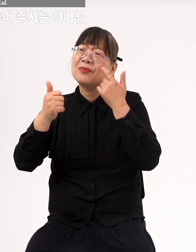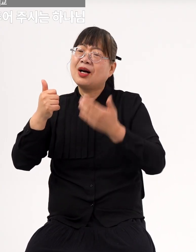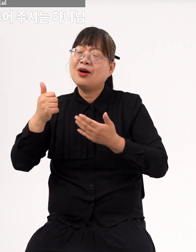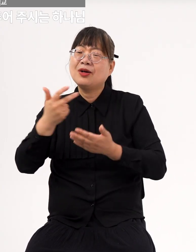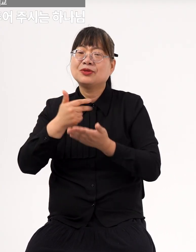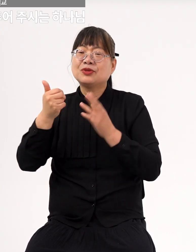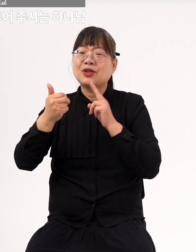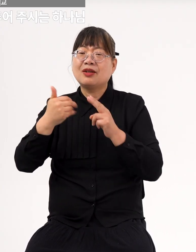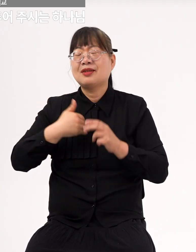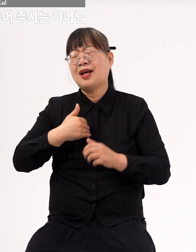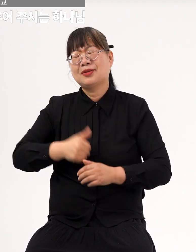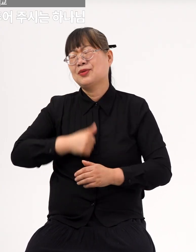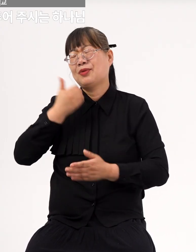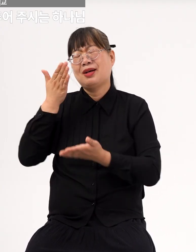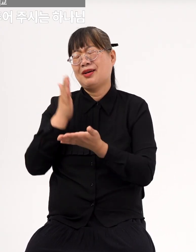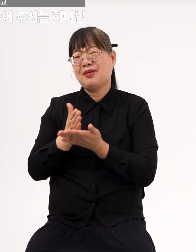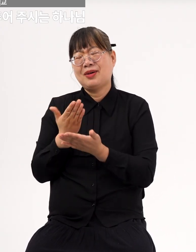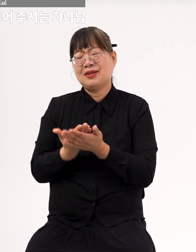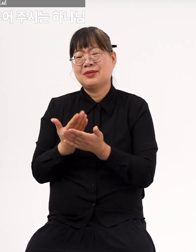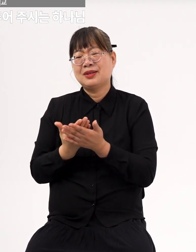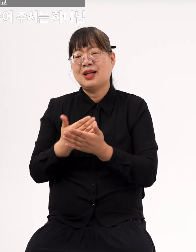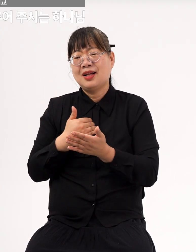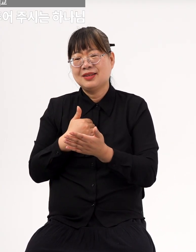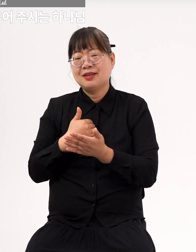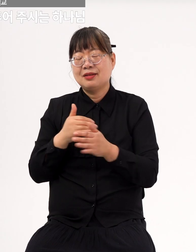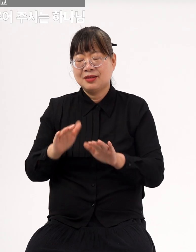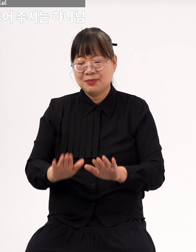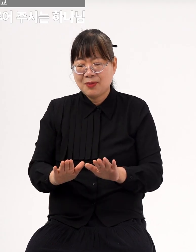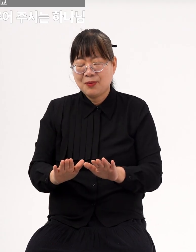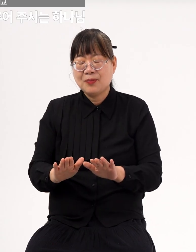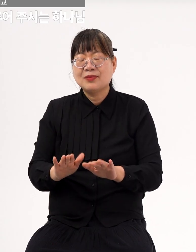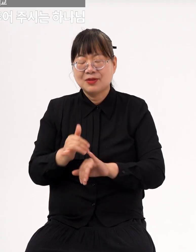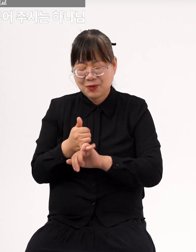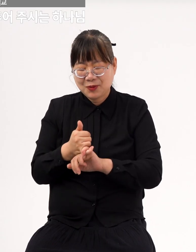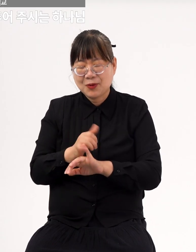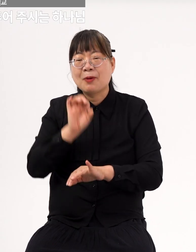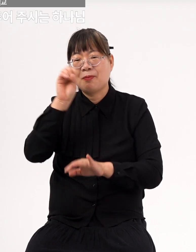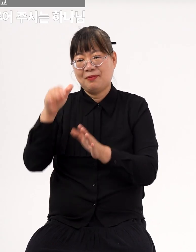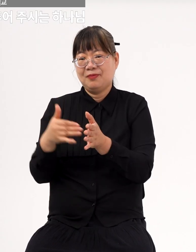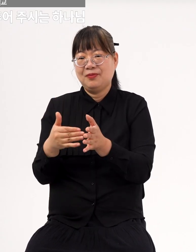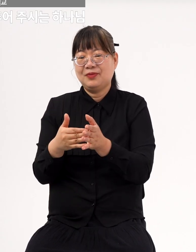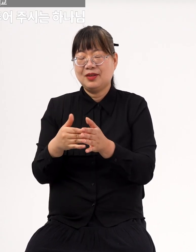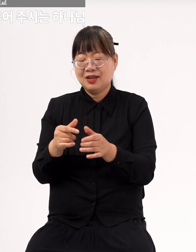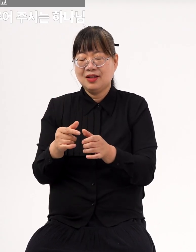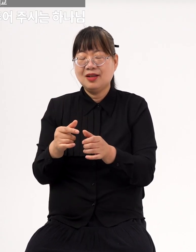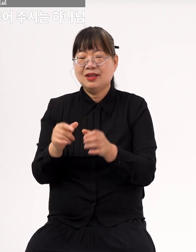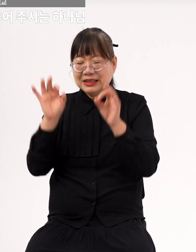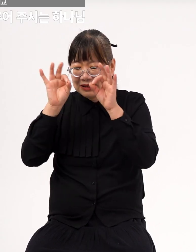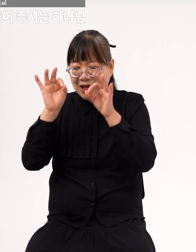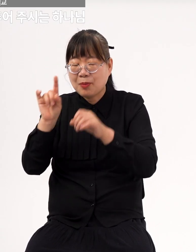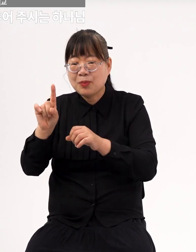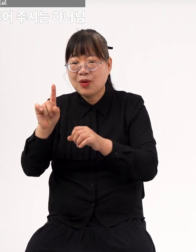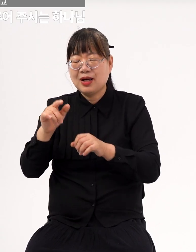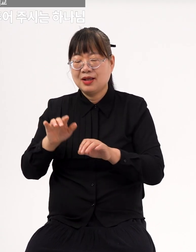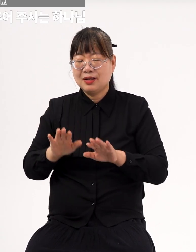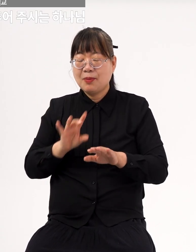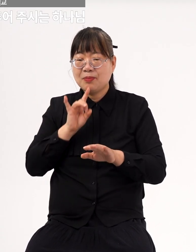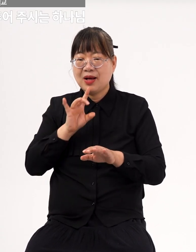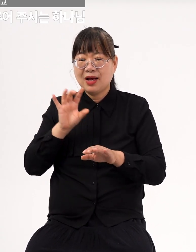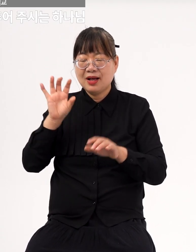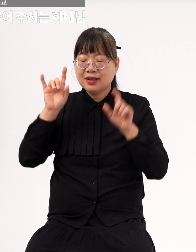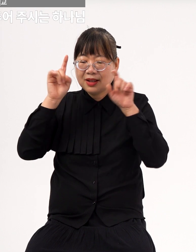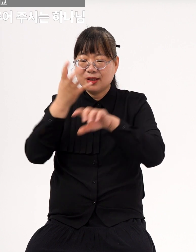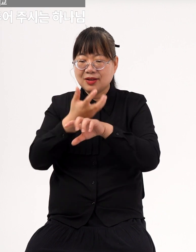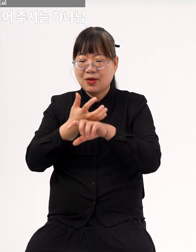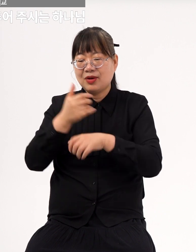여쭈되 주여 내게 노하지 마옵소서. 내가 이번만 말하리이다. 구하옵나니 내게 이번만 양털로